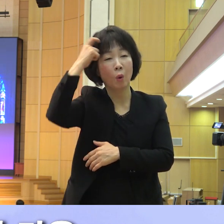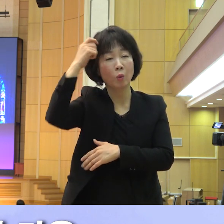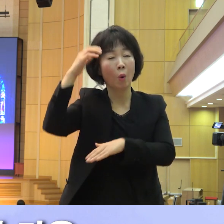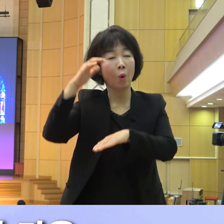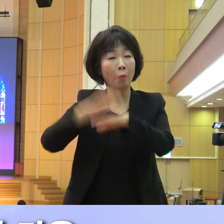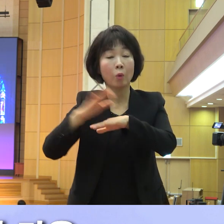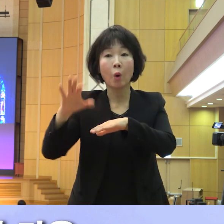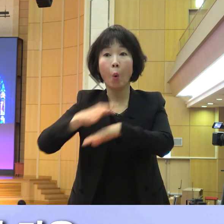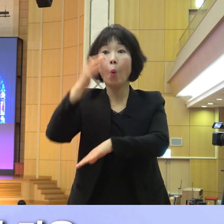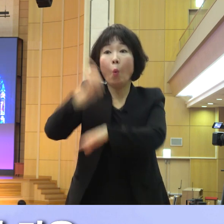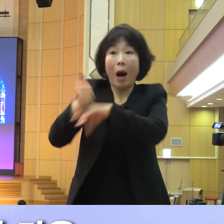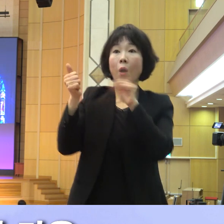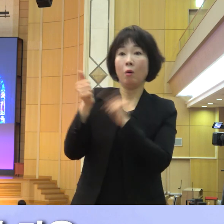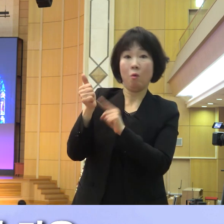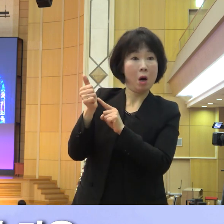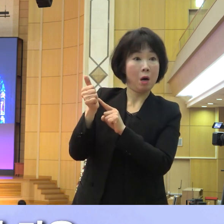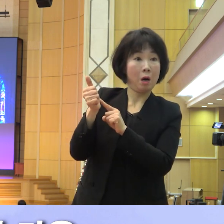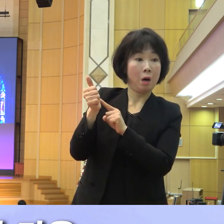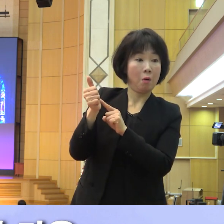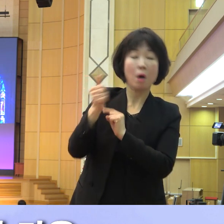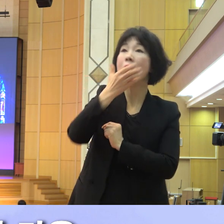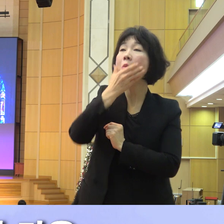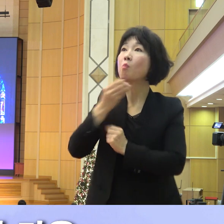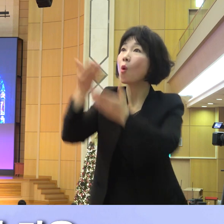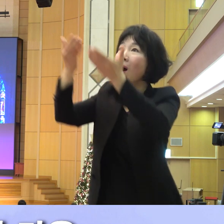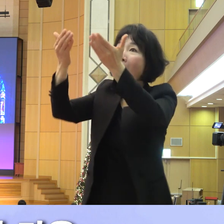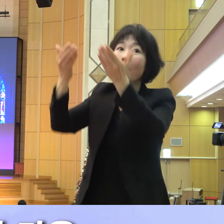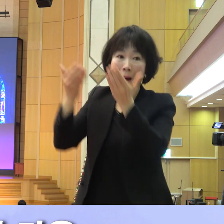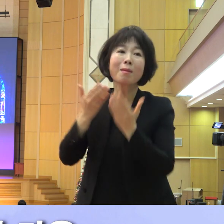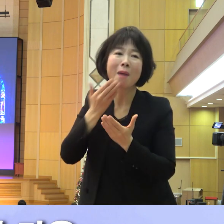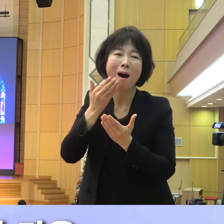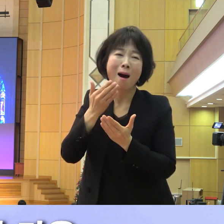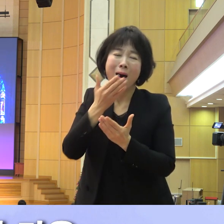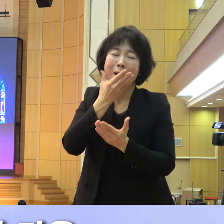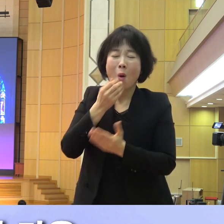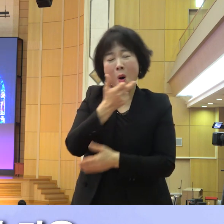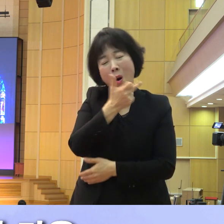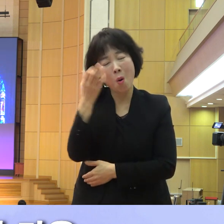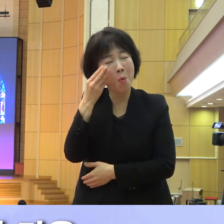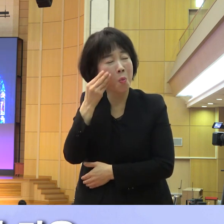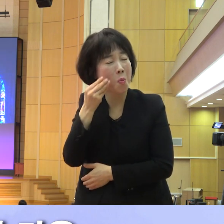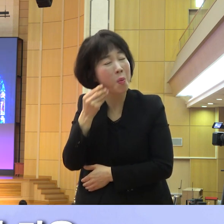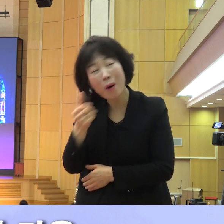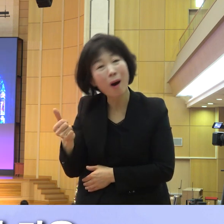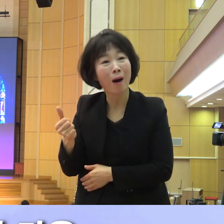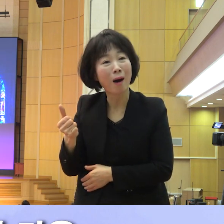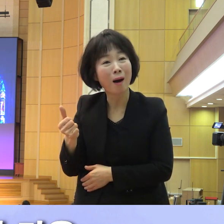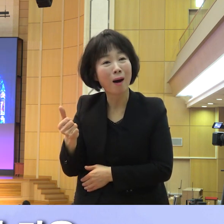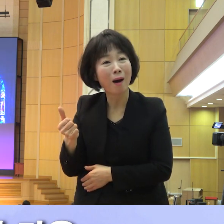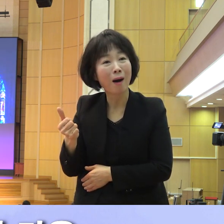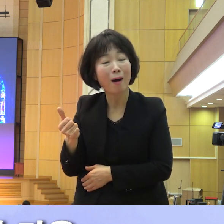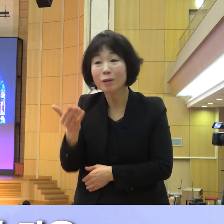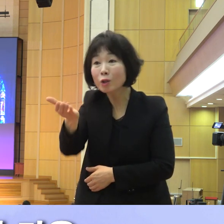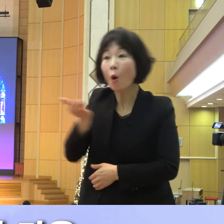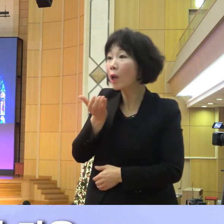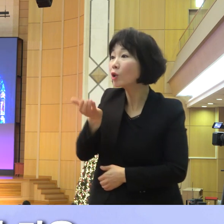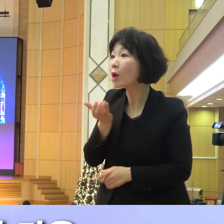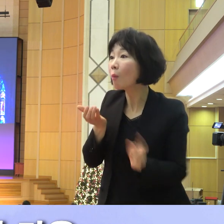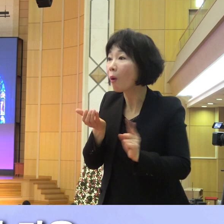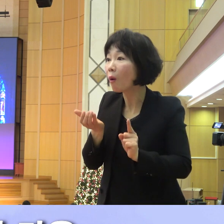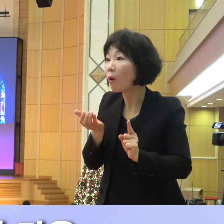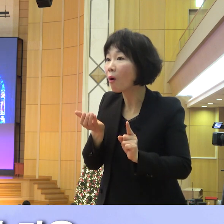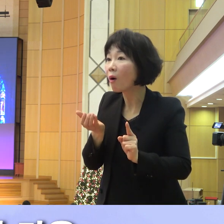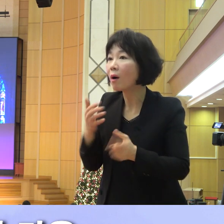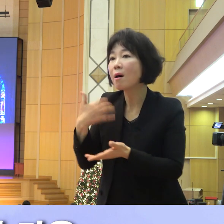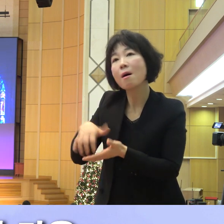축복을 받는 사람이 될 때 하나님 앞에 1000번째 드렸다는 사실인 것입니다.